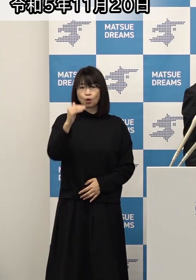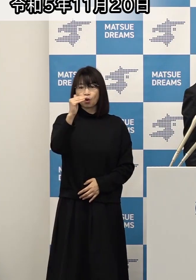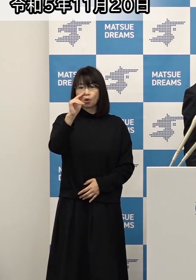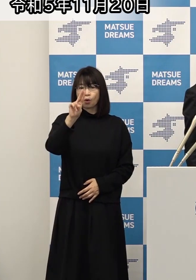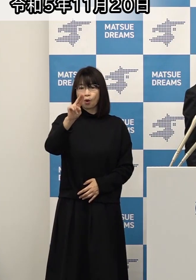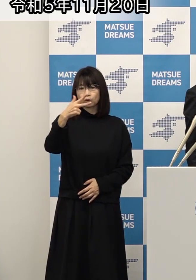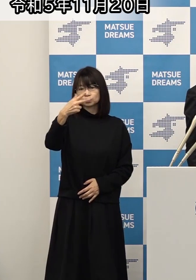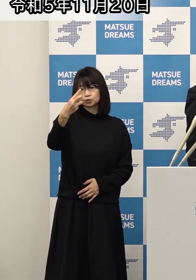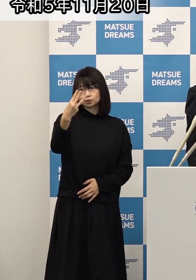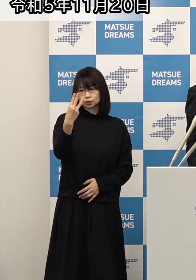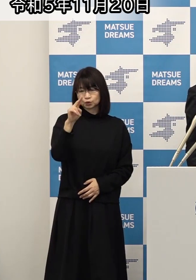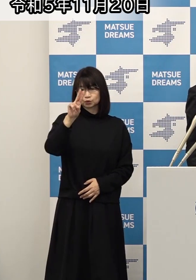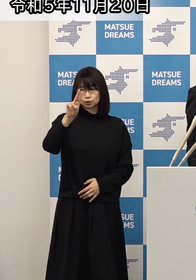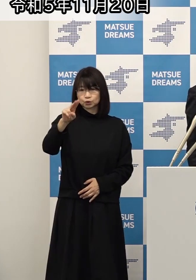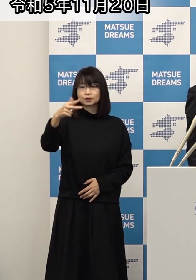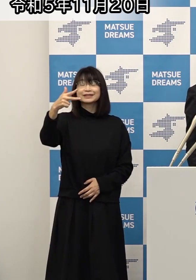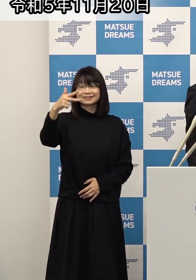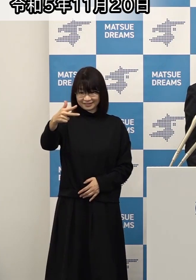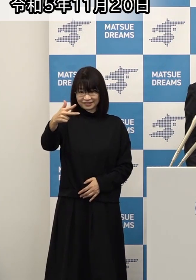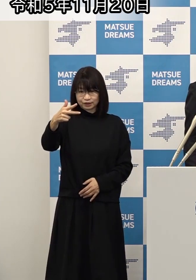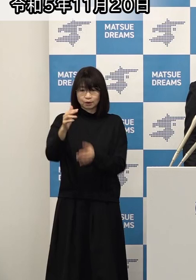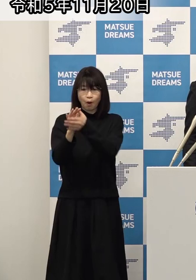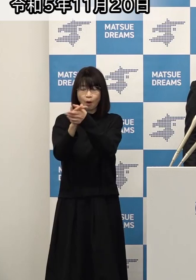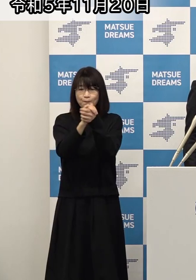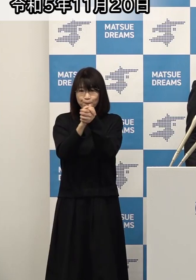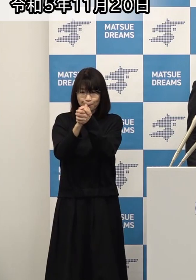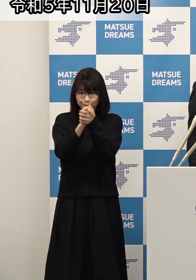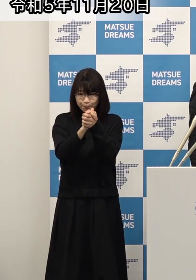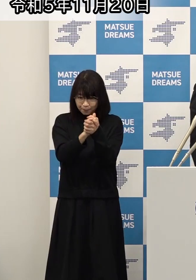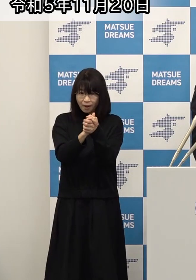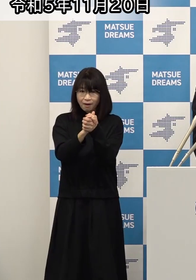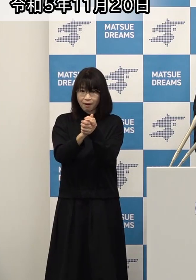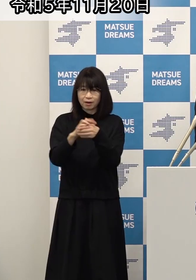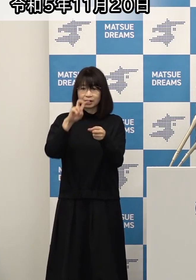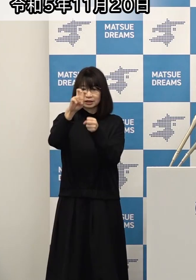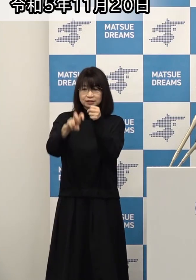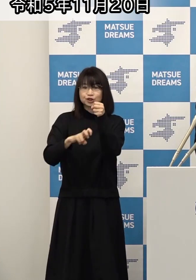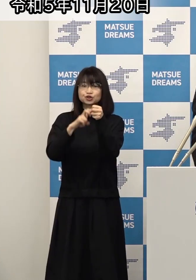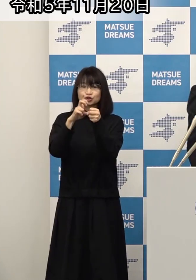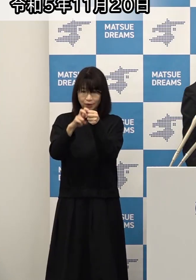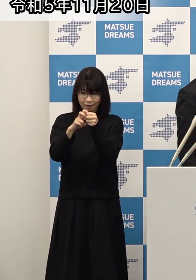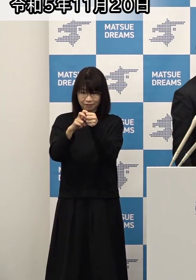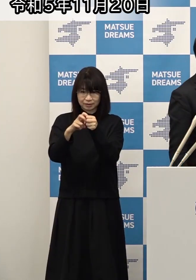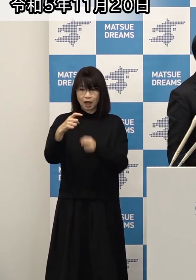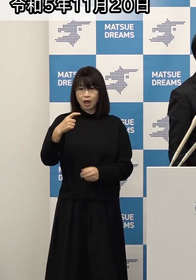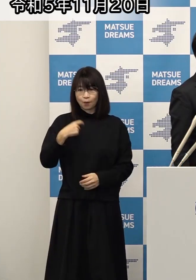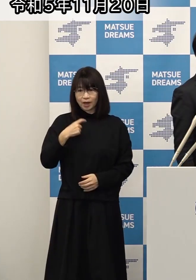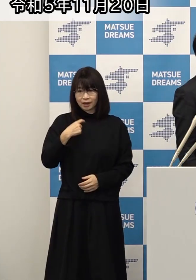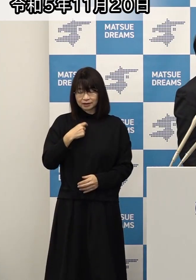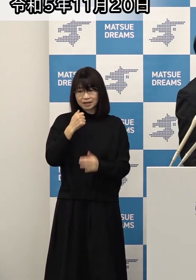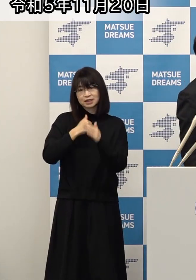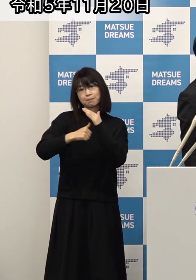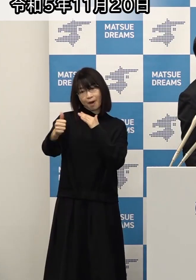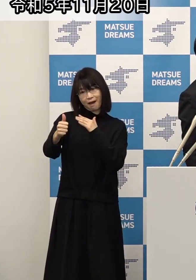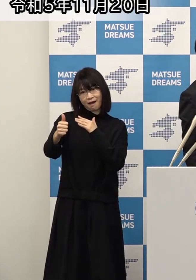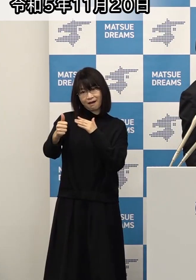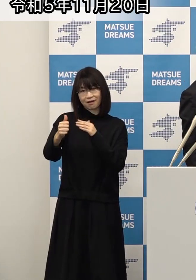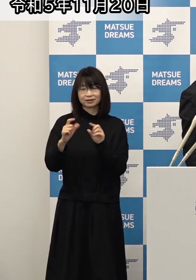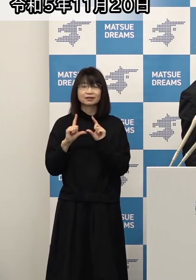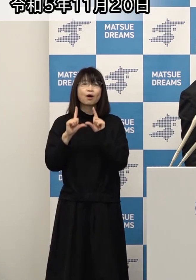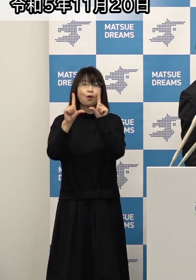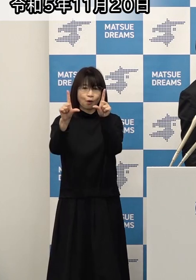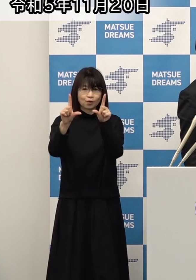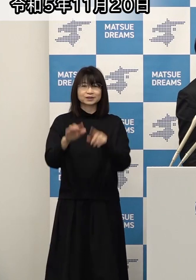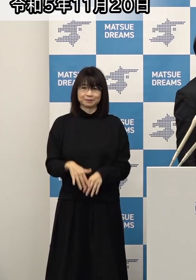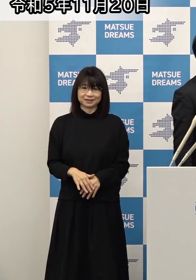携20周年を記念して出張に行ってまいりました。その後報告をさせていただきます。先般11